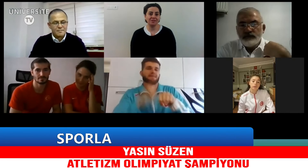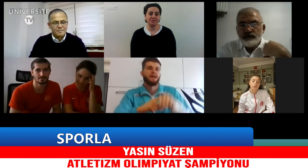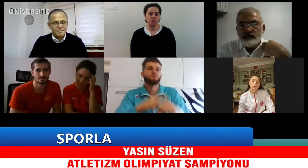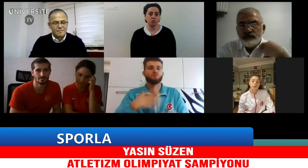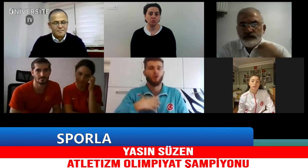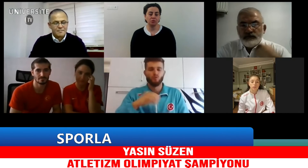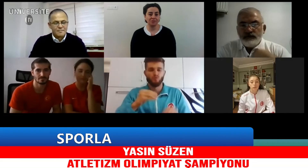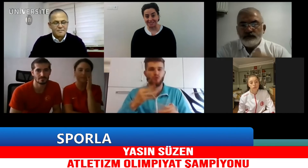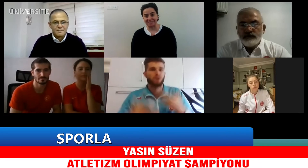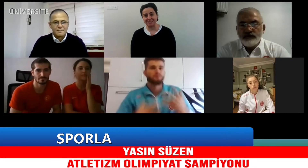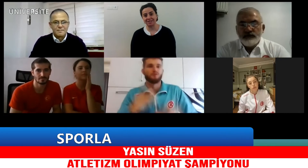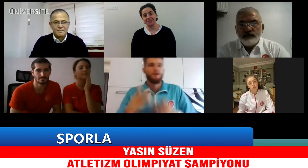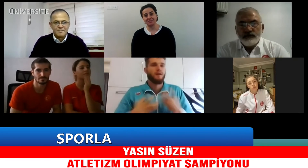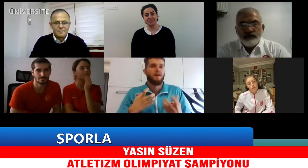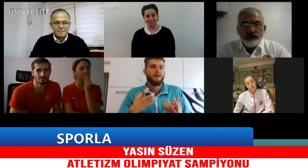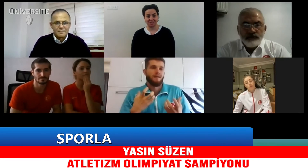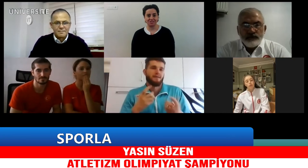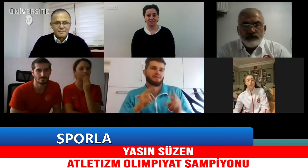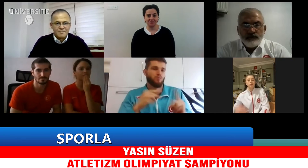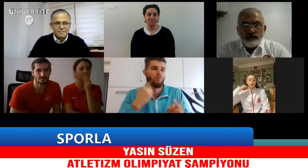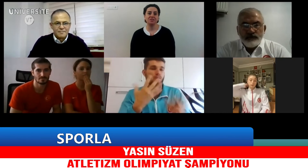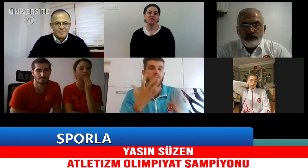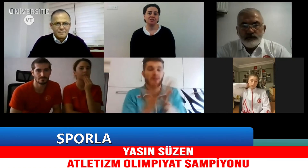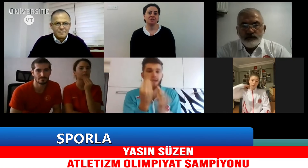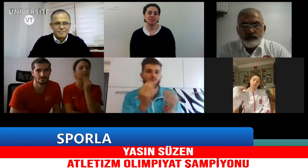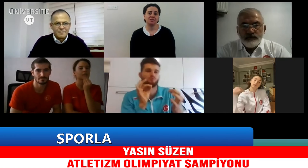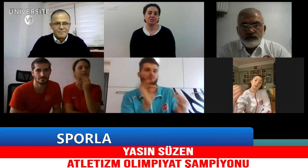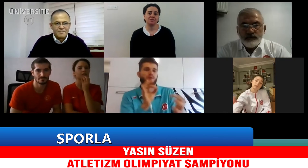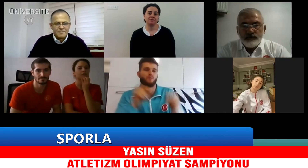Ve çok desteğe ihtiyaçları var.